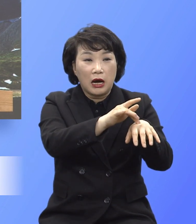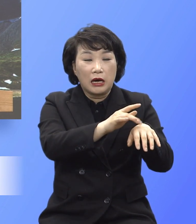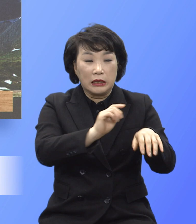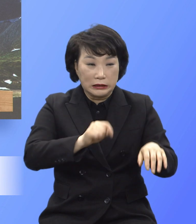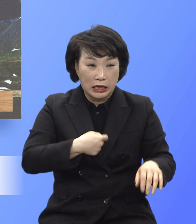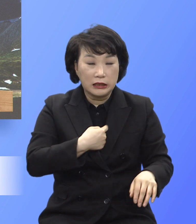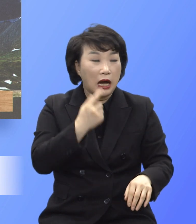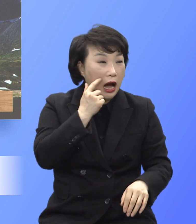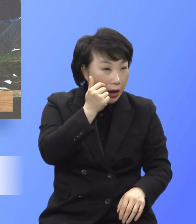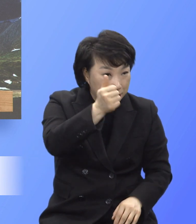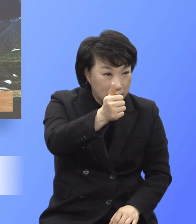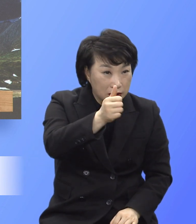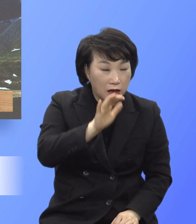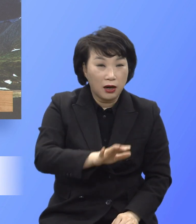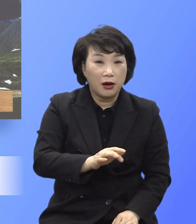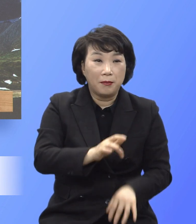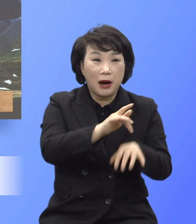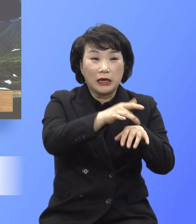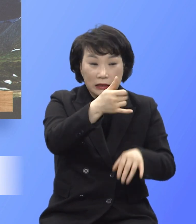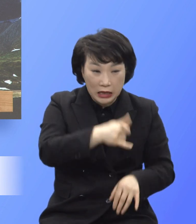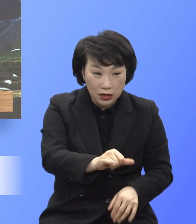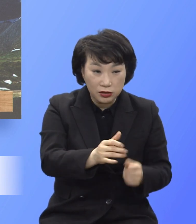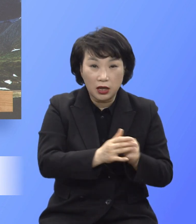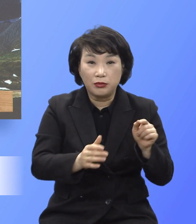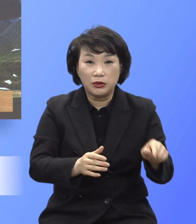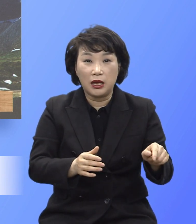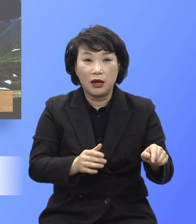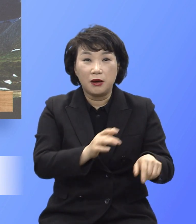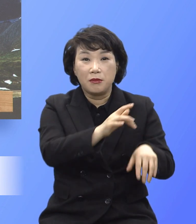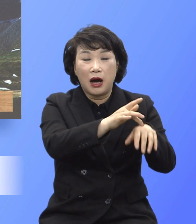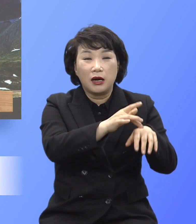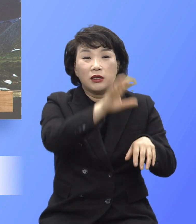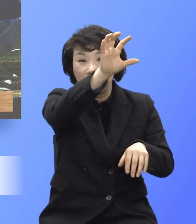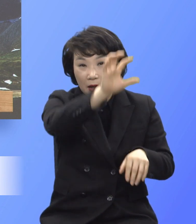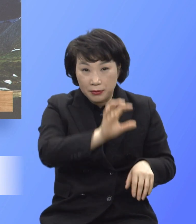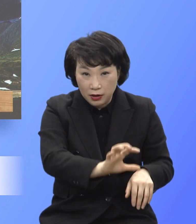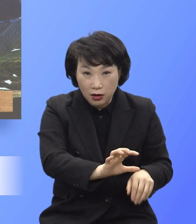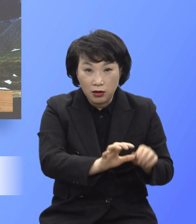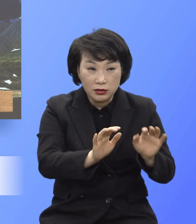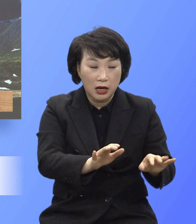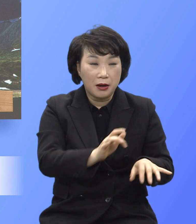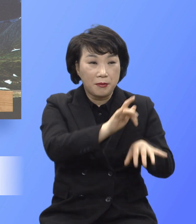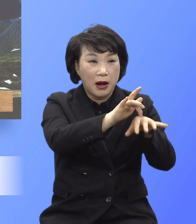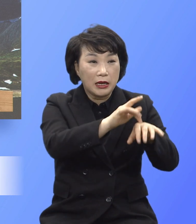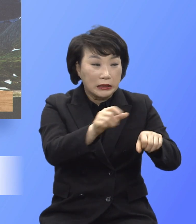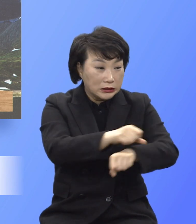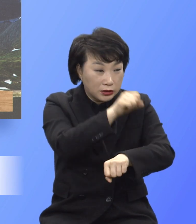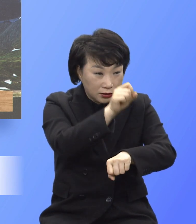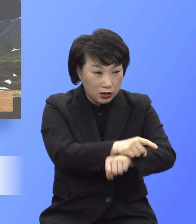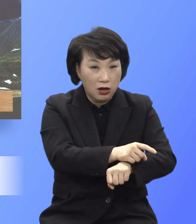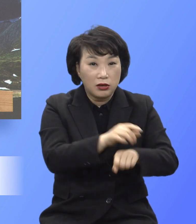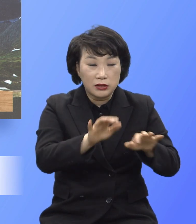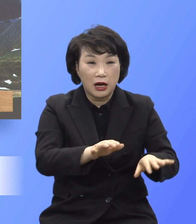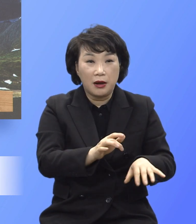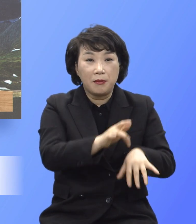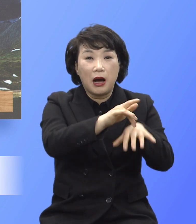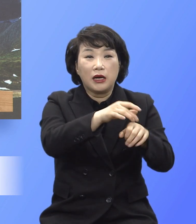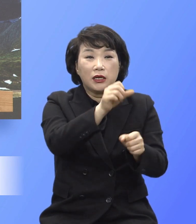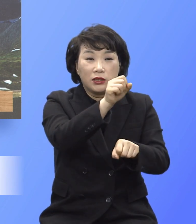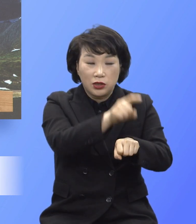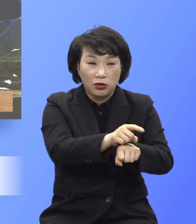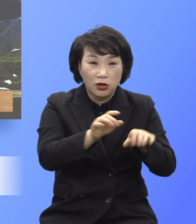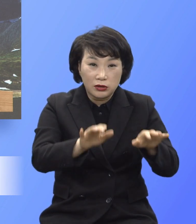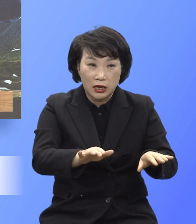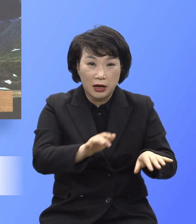자기 애비요 마귀의 새끼이기 때문에 마귀 닮고 마귀의 특성과 마귀의